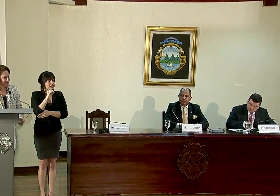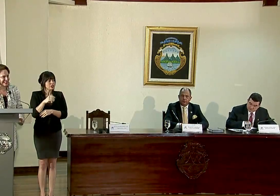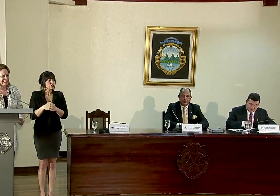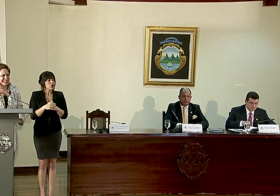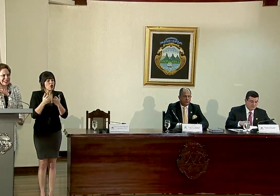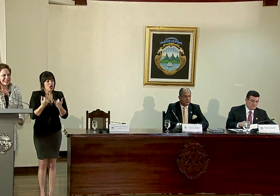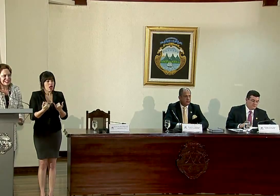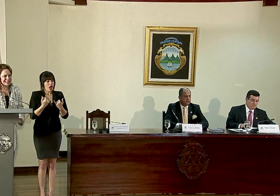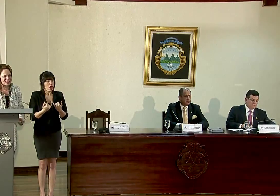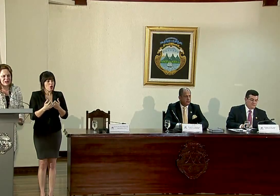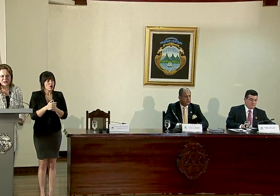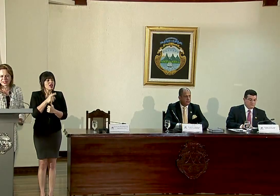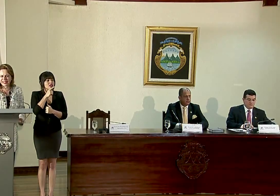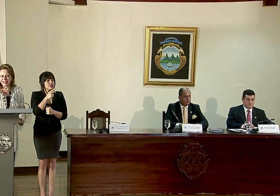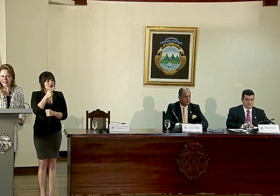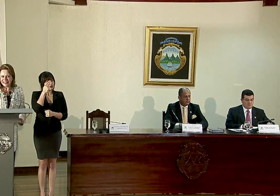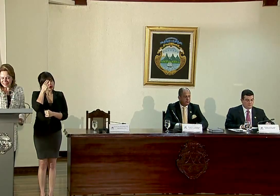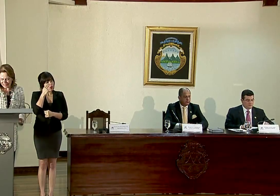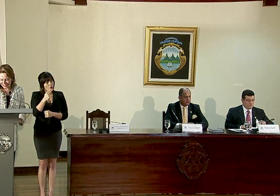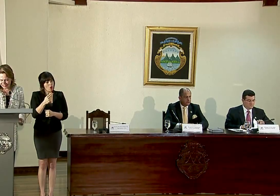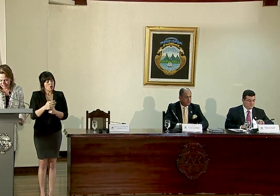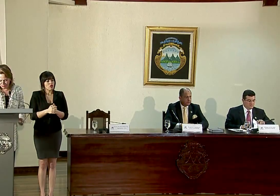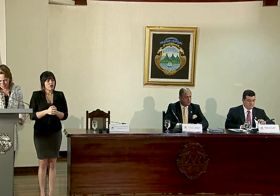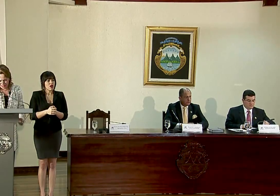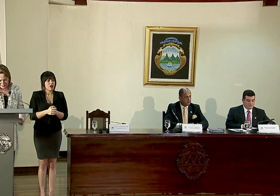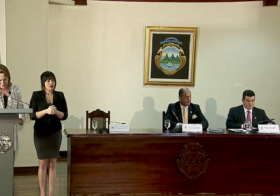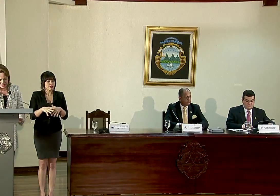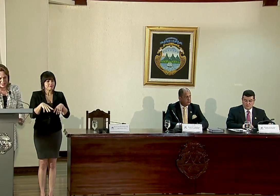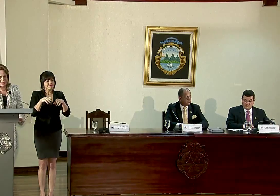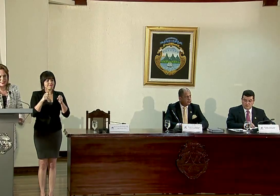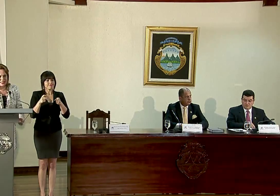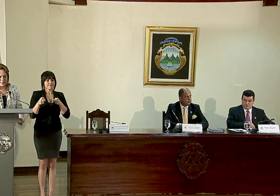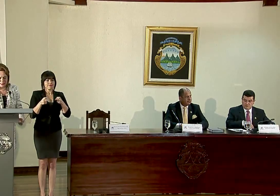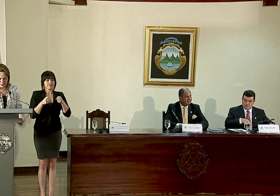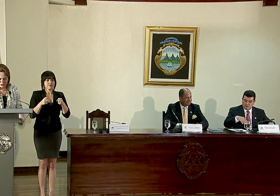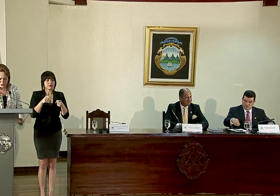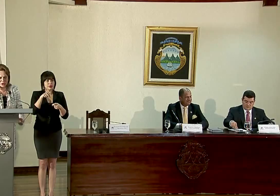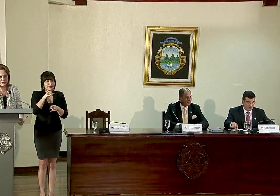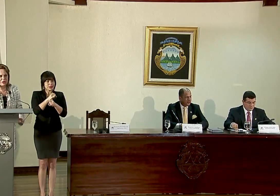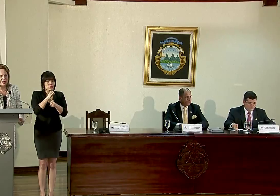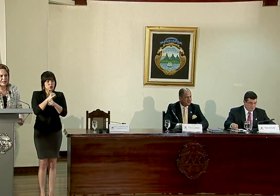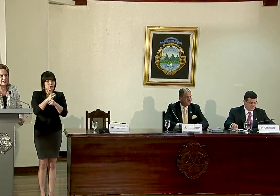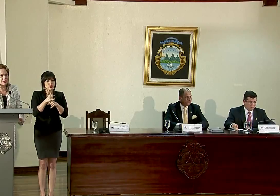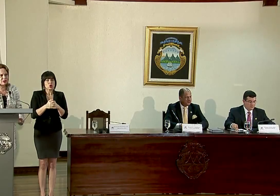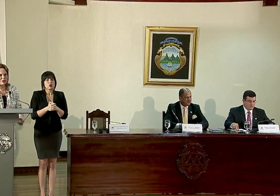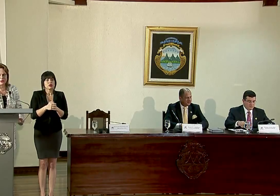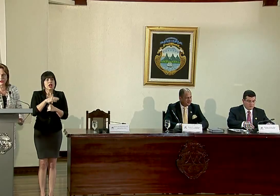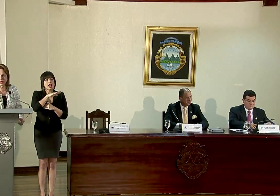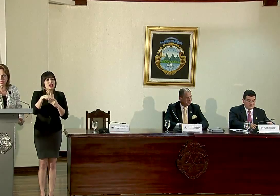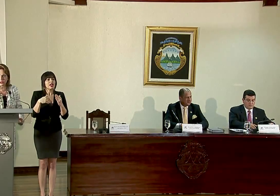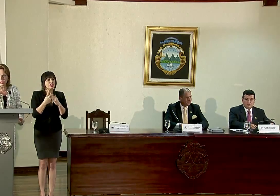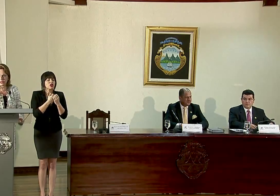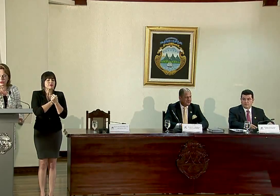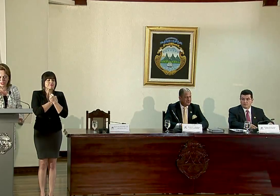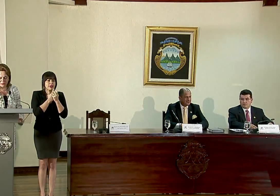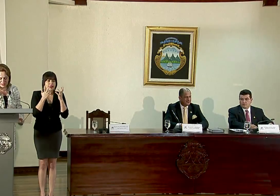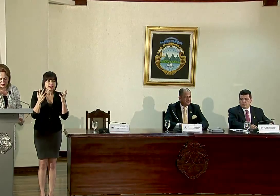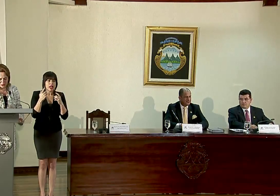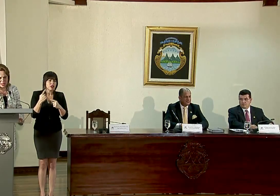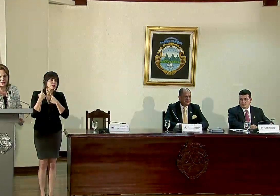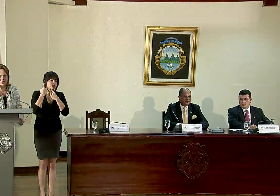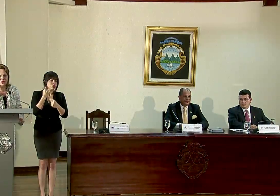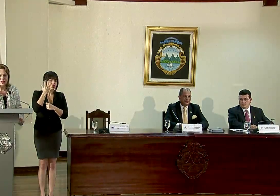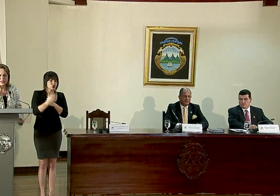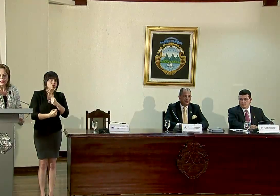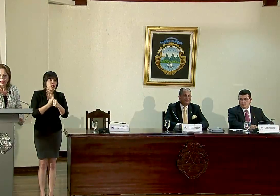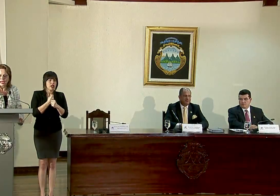que es hoy en día quien se honra de presidir esta institución a la que todos hemos querido tanto a través